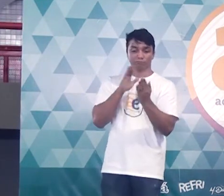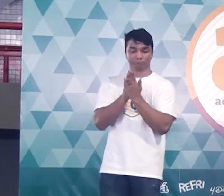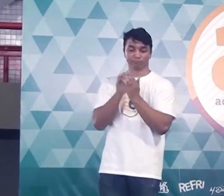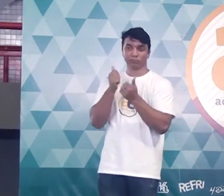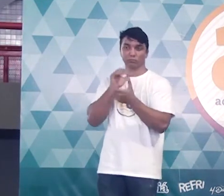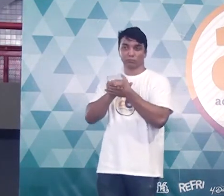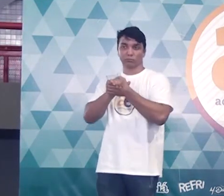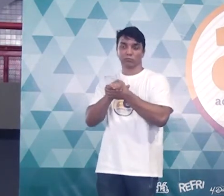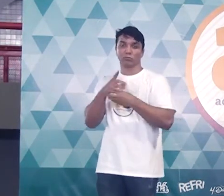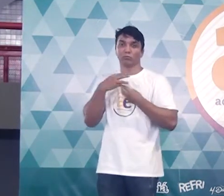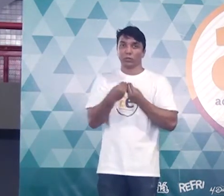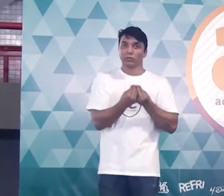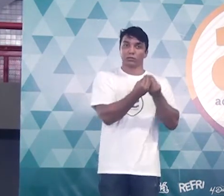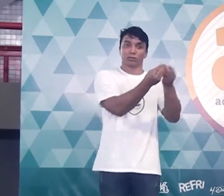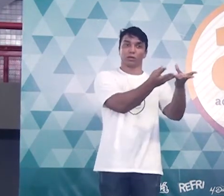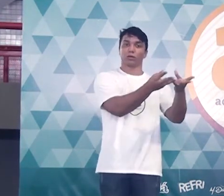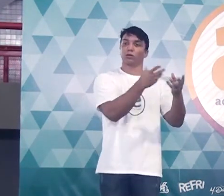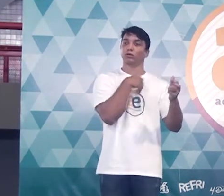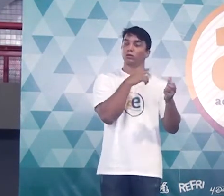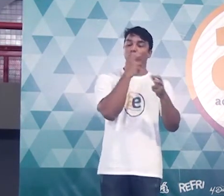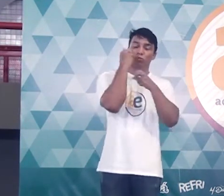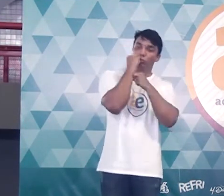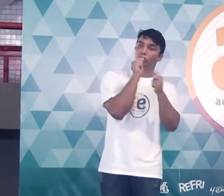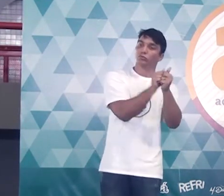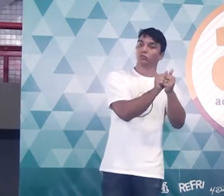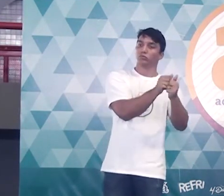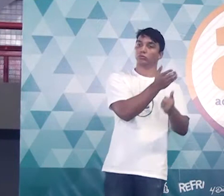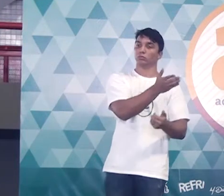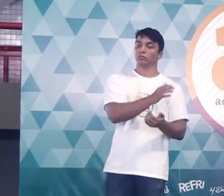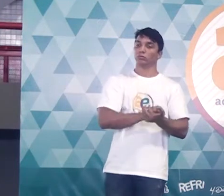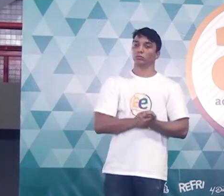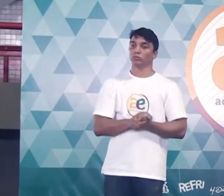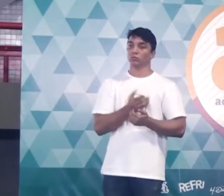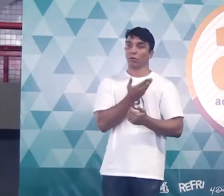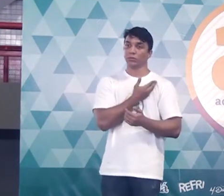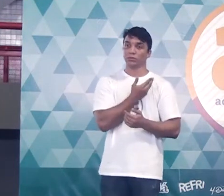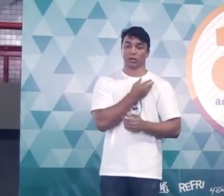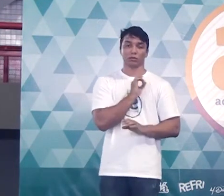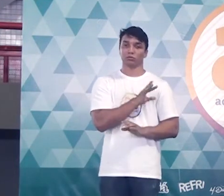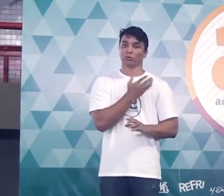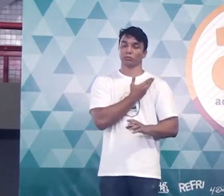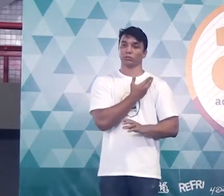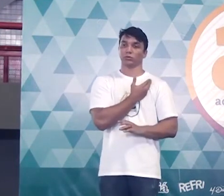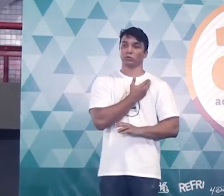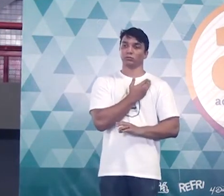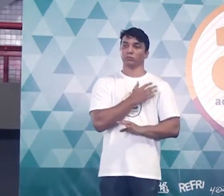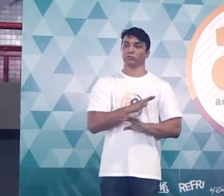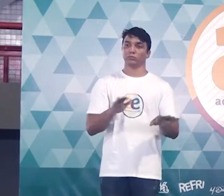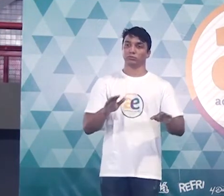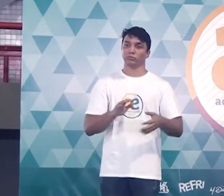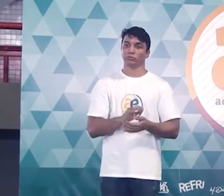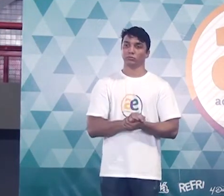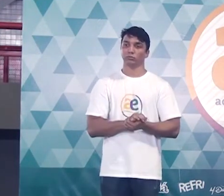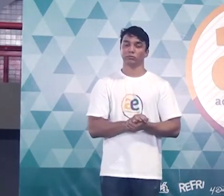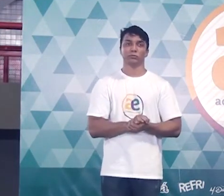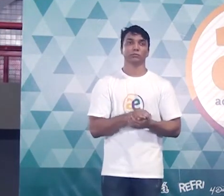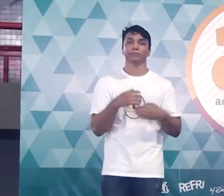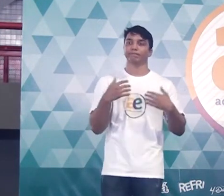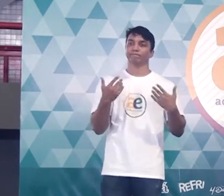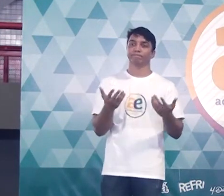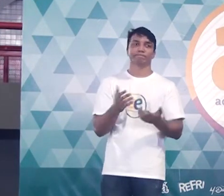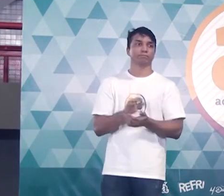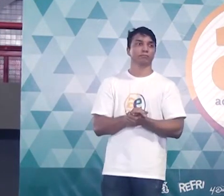e aí está dando para dormir com a pessoa que chegar lá, por amizade, né?